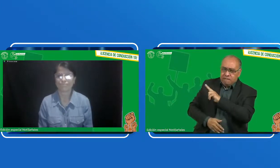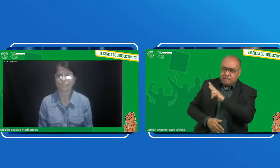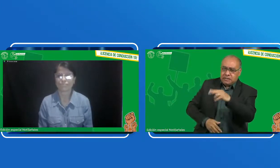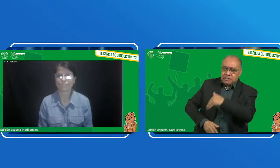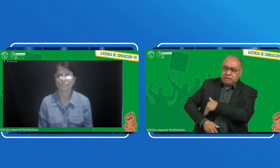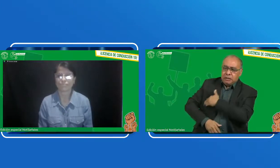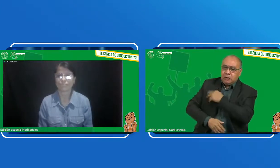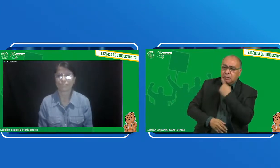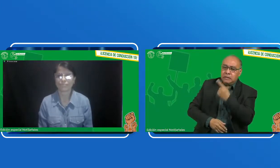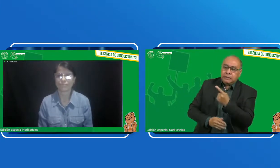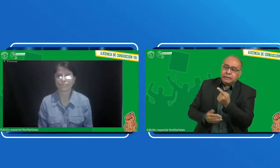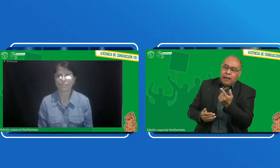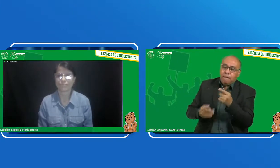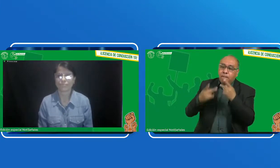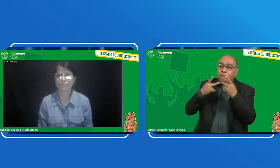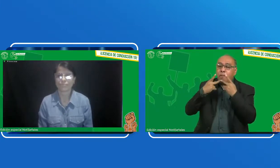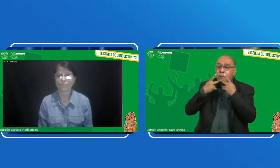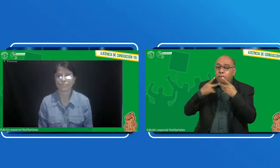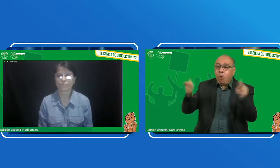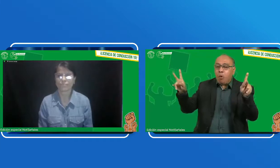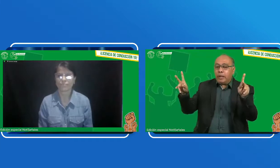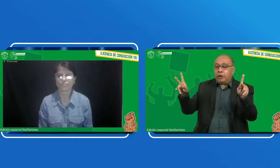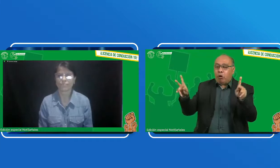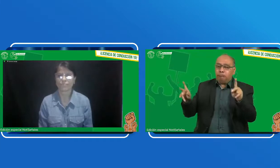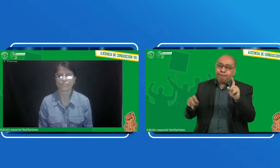conectados y conectadas en este momento.